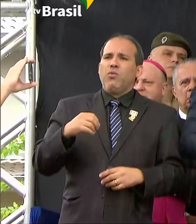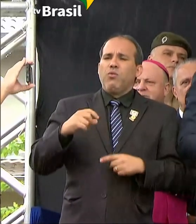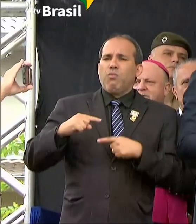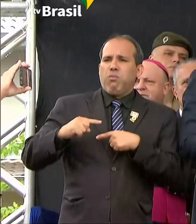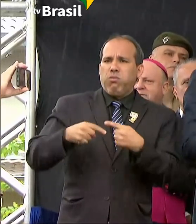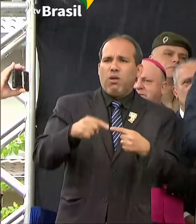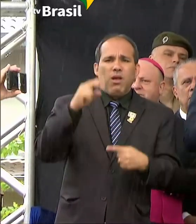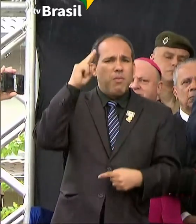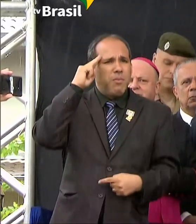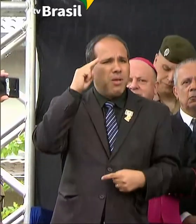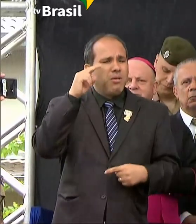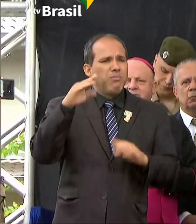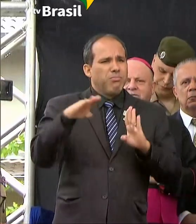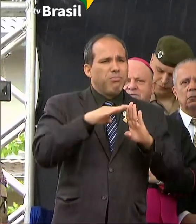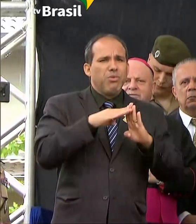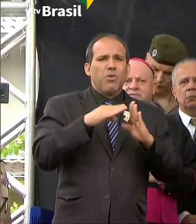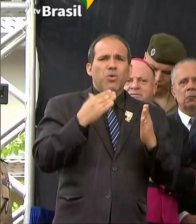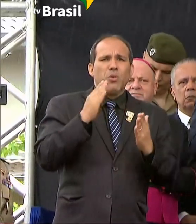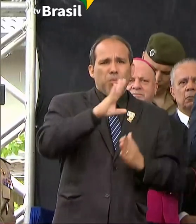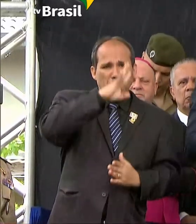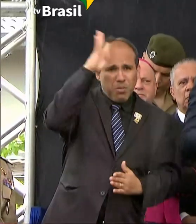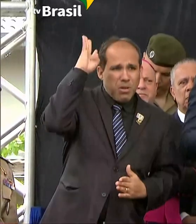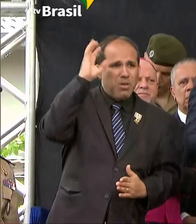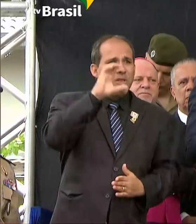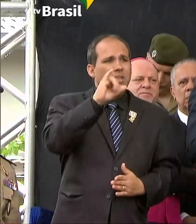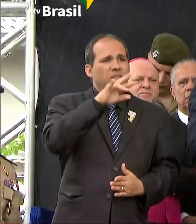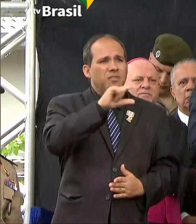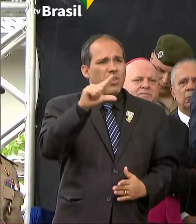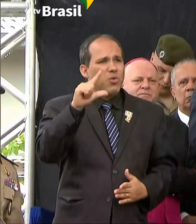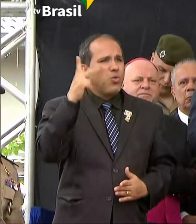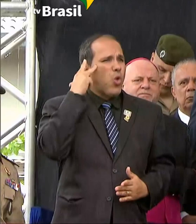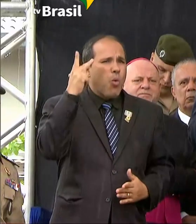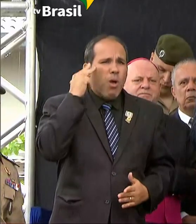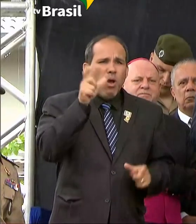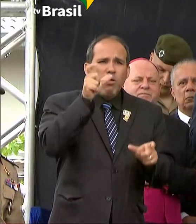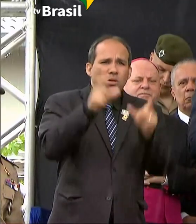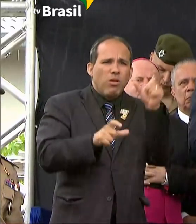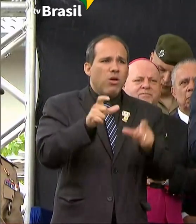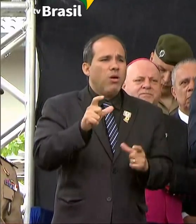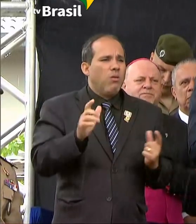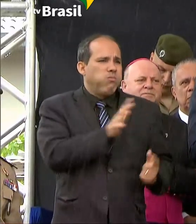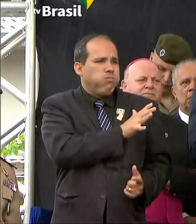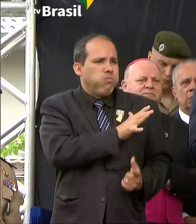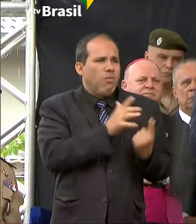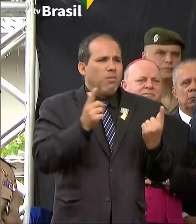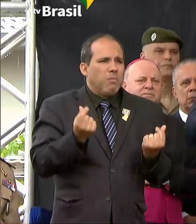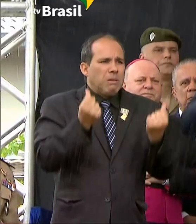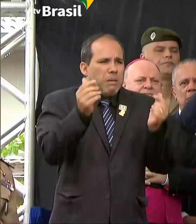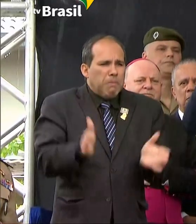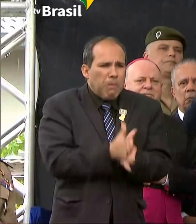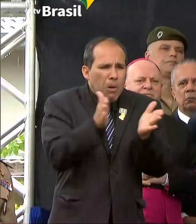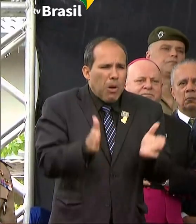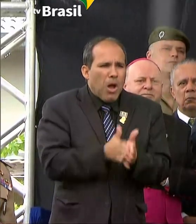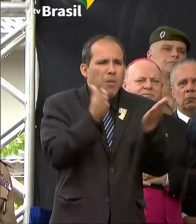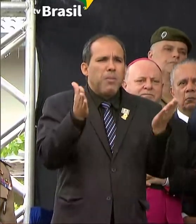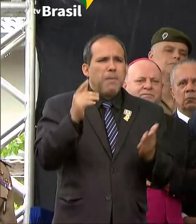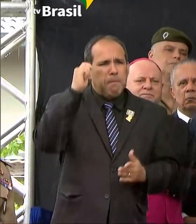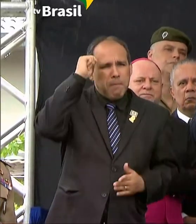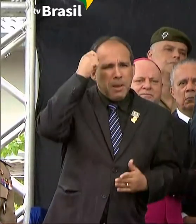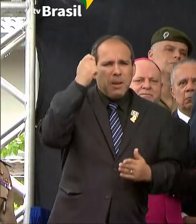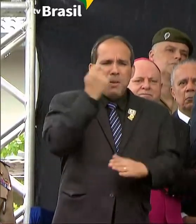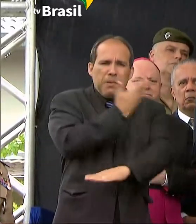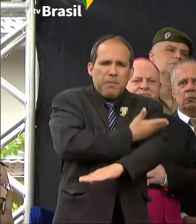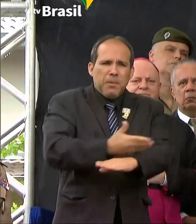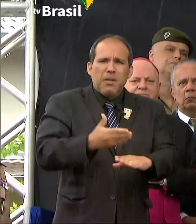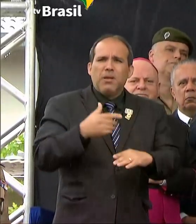Militar, Corpo de Bombeiro, Polícia Civil, civis de maneira geral, ricos, pobres, brancos,